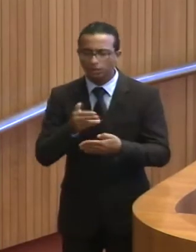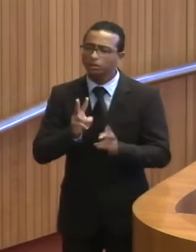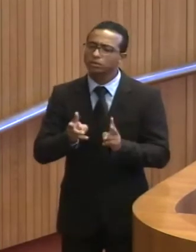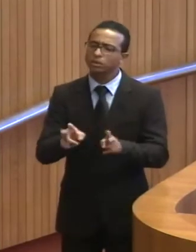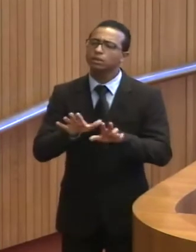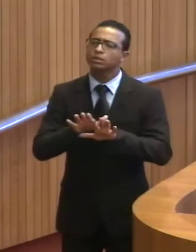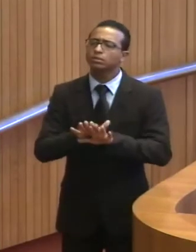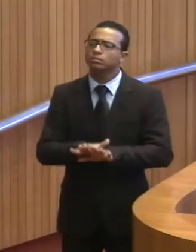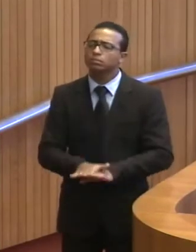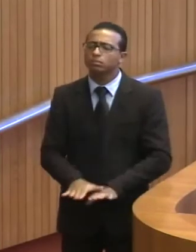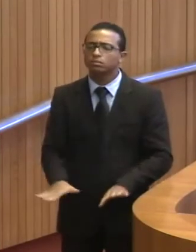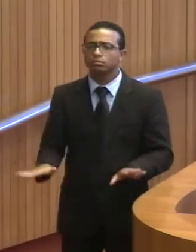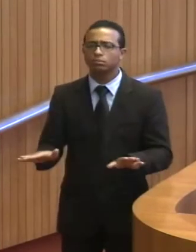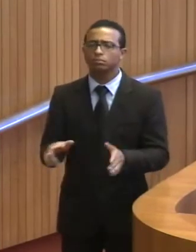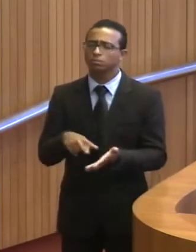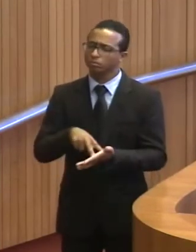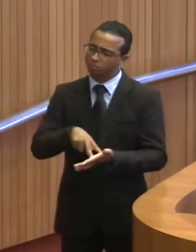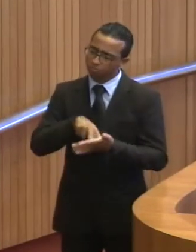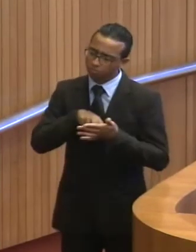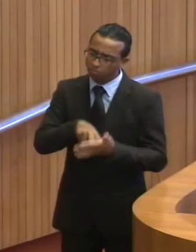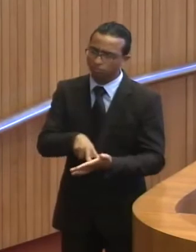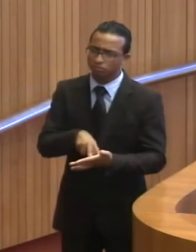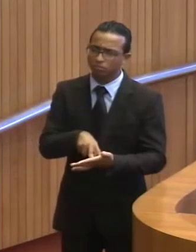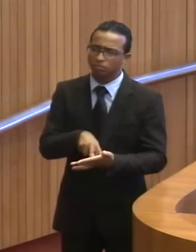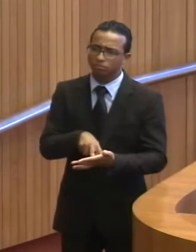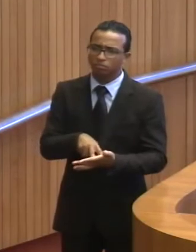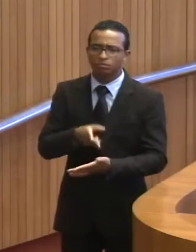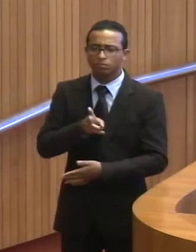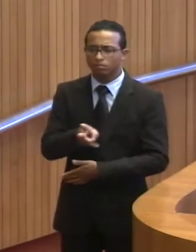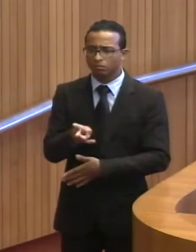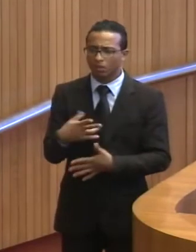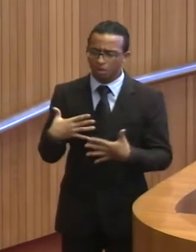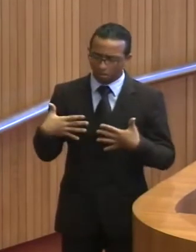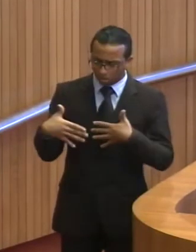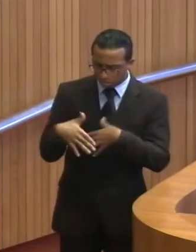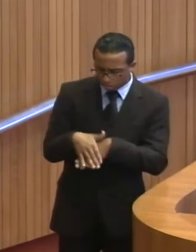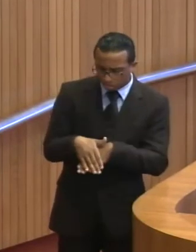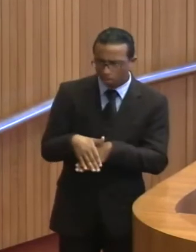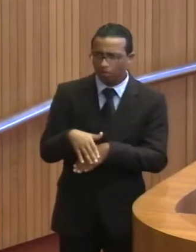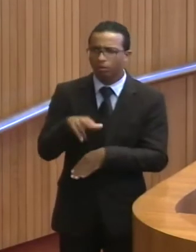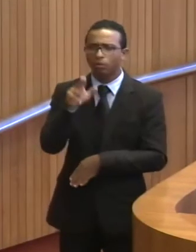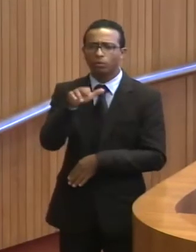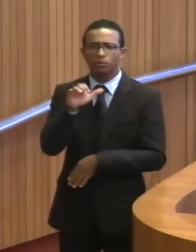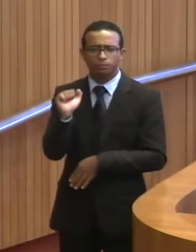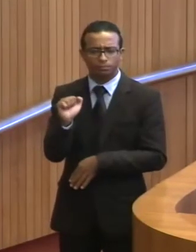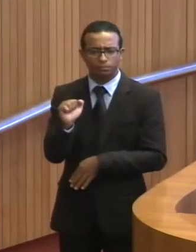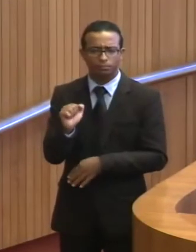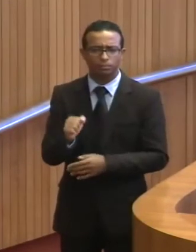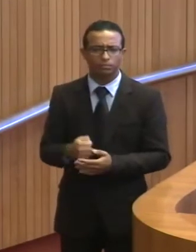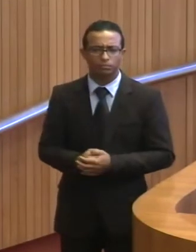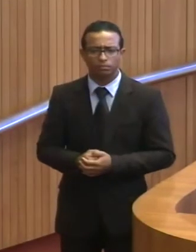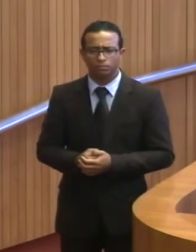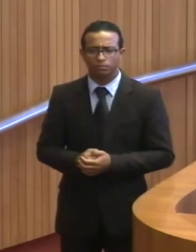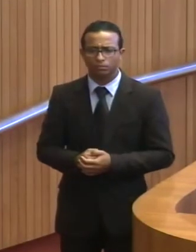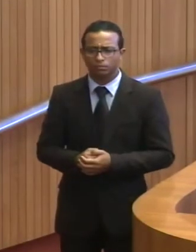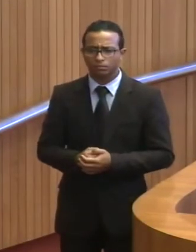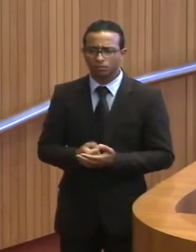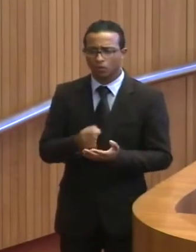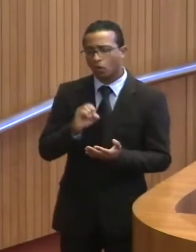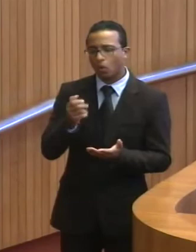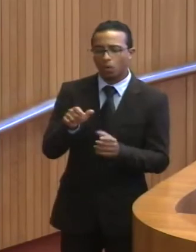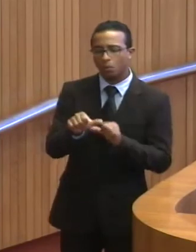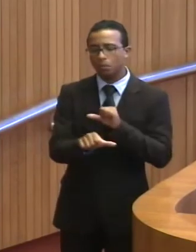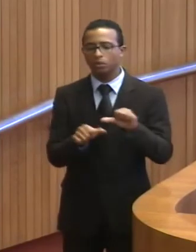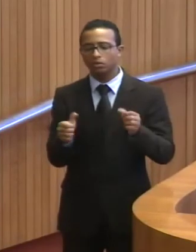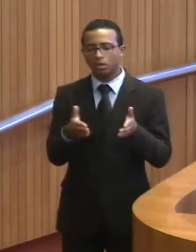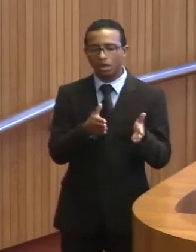de sempre, com a mesma firmeza de propósito, sem baixar a cabeça e sem arredar dos caminhos e